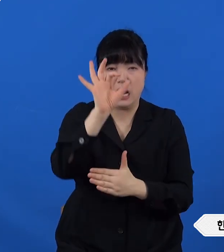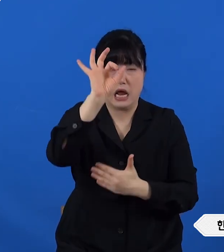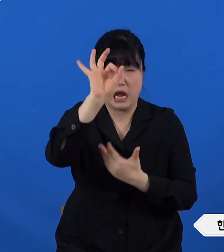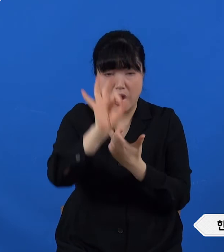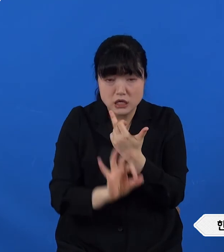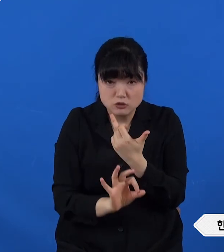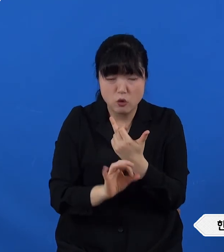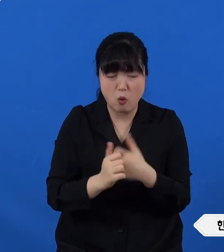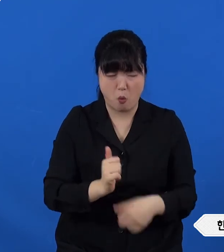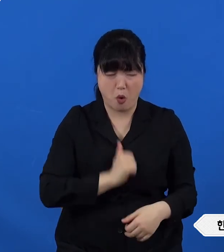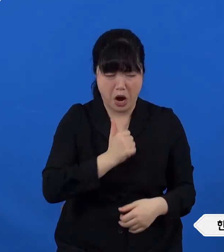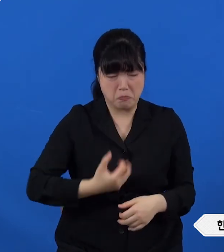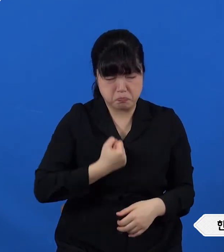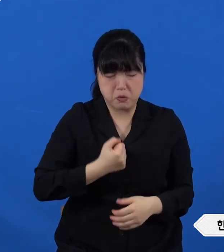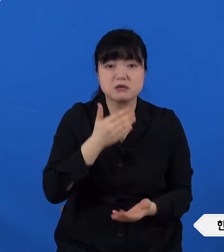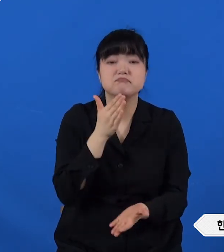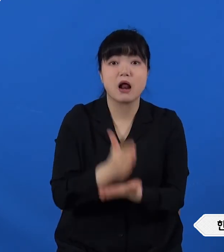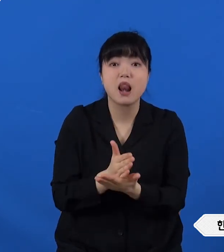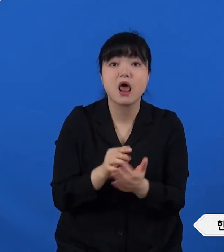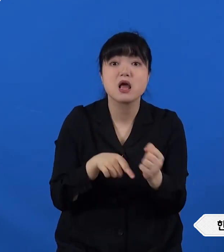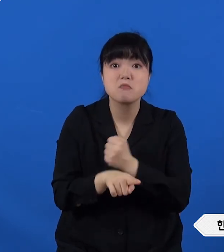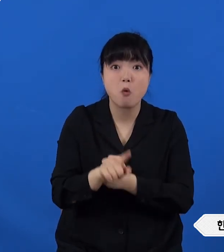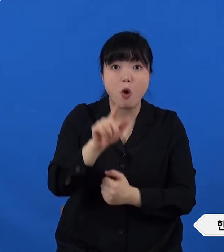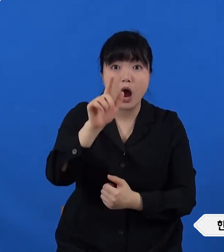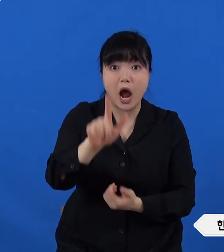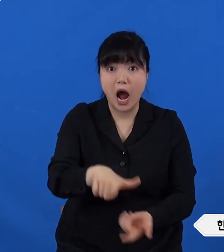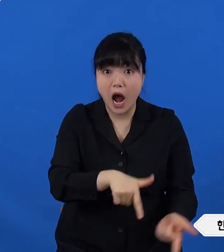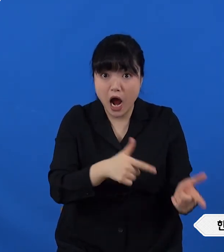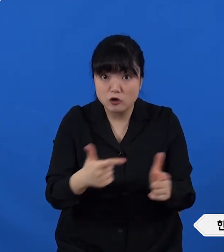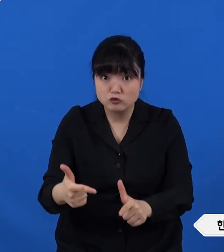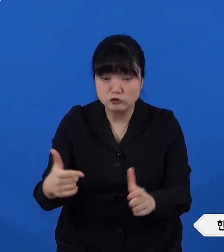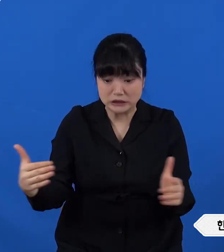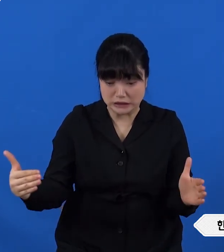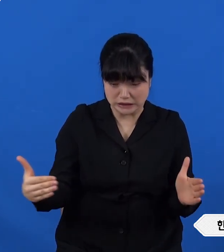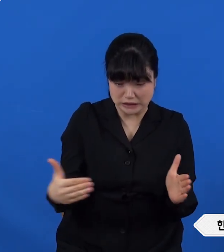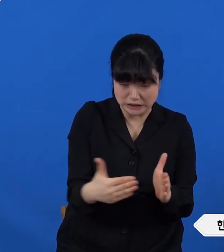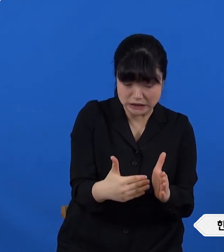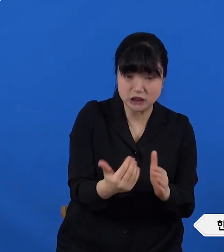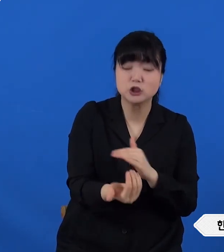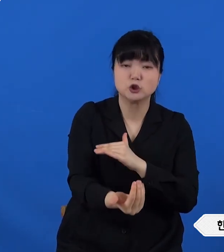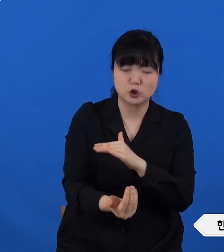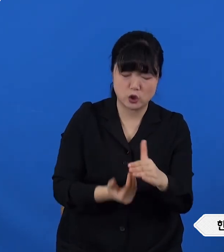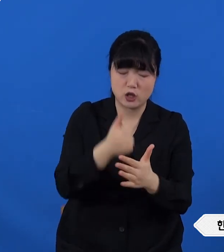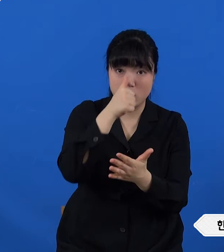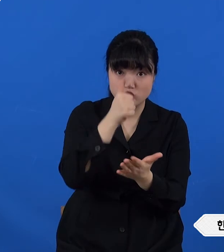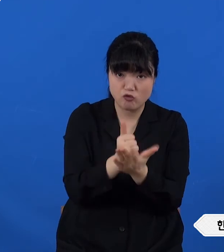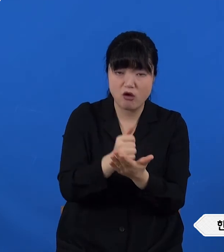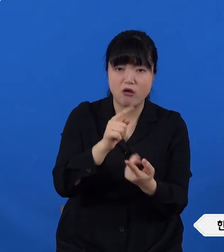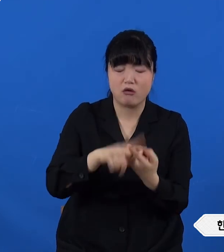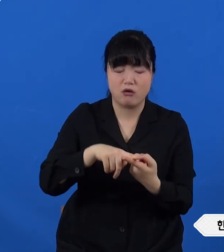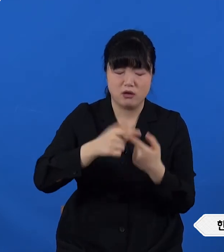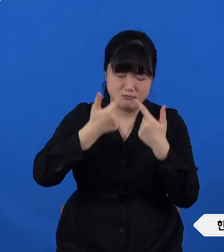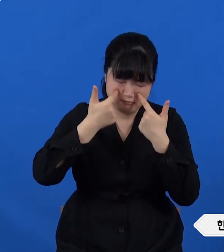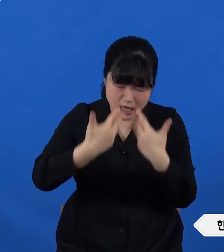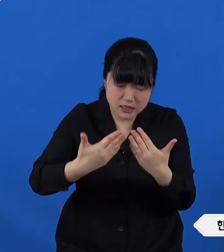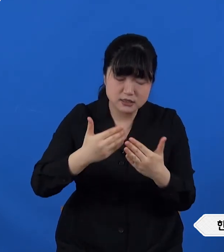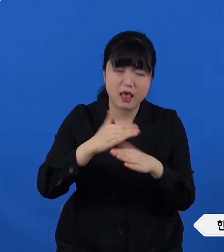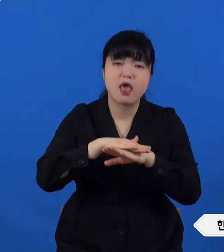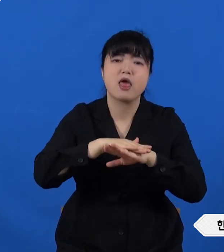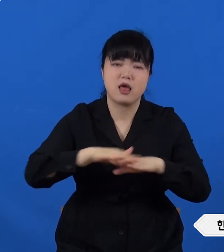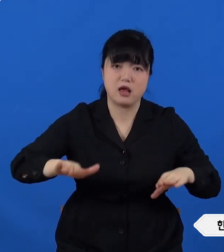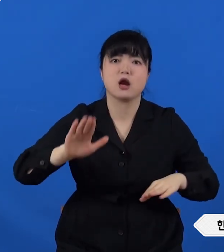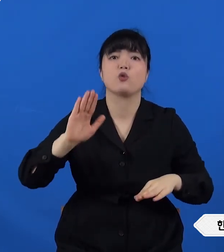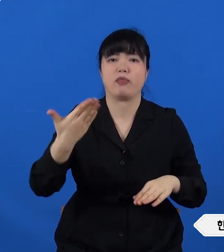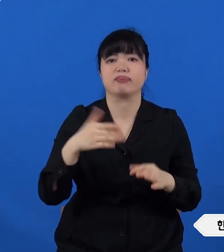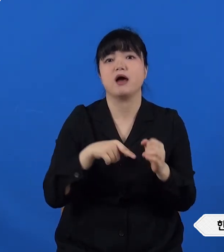말라, 그 말은 하루를 마감하기 전에 죄는 반드시 해결해 버려야 된다